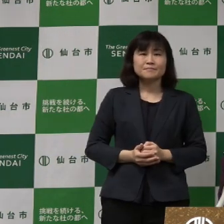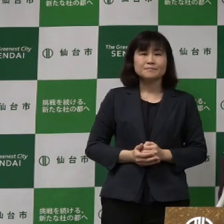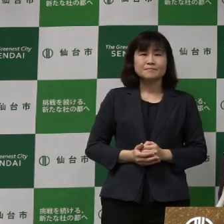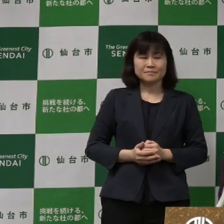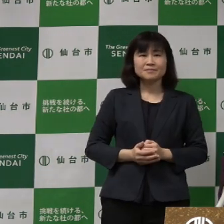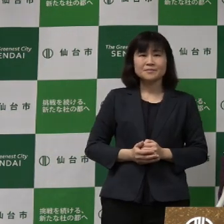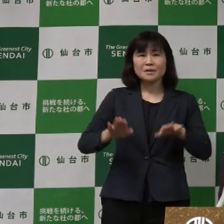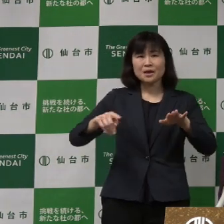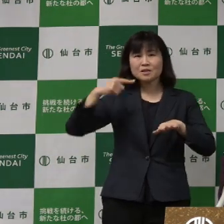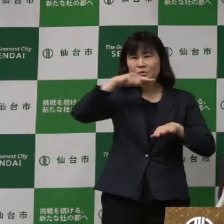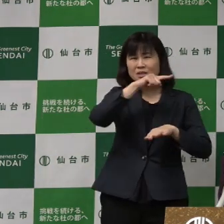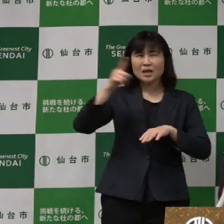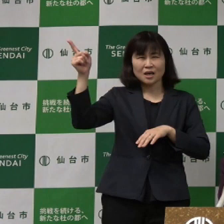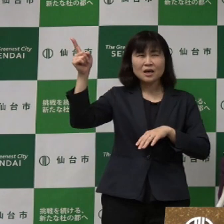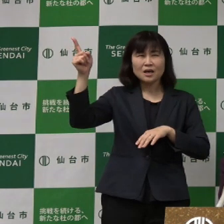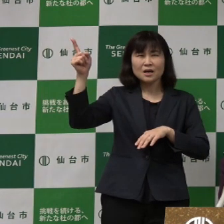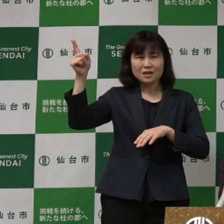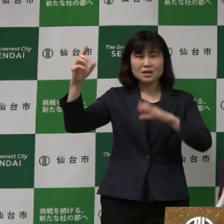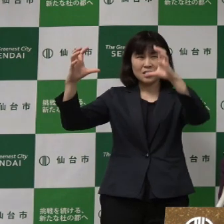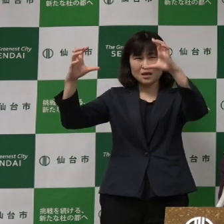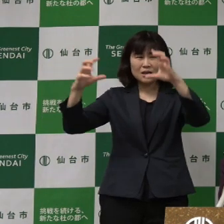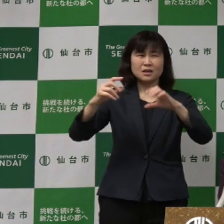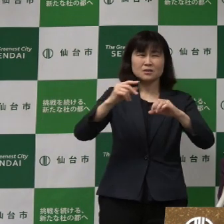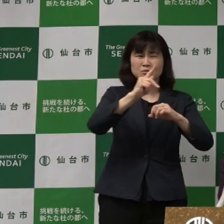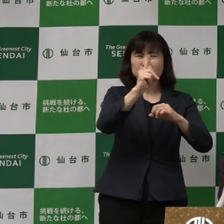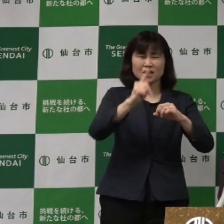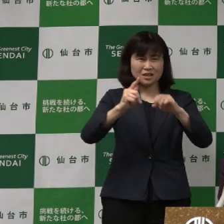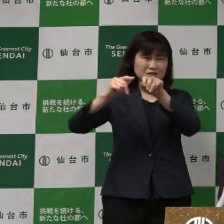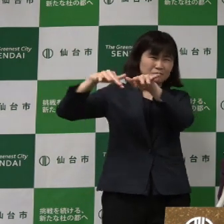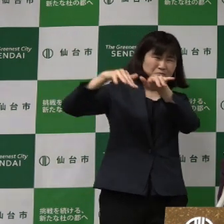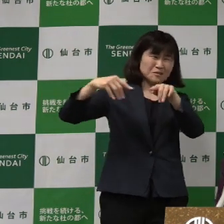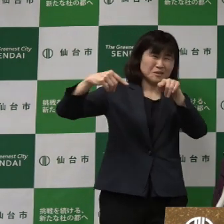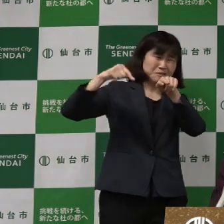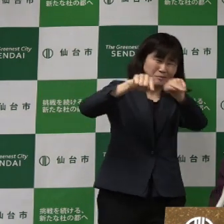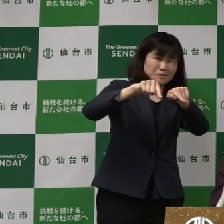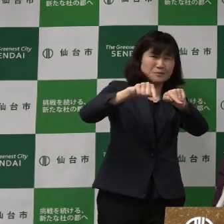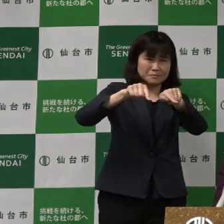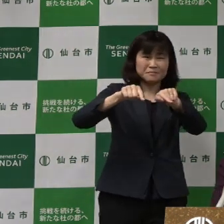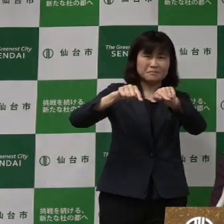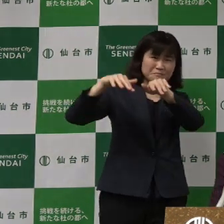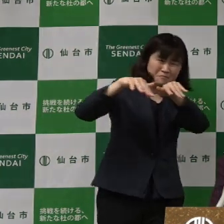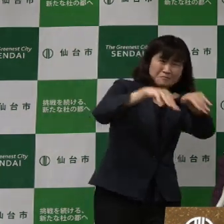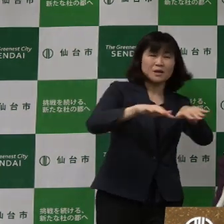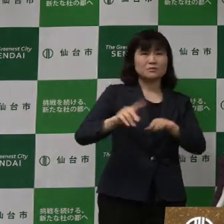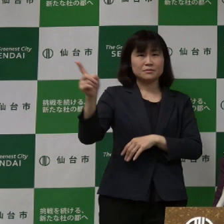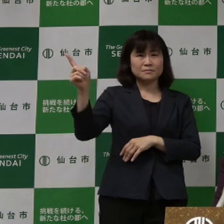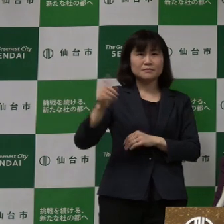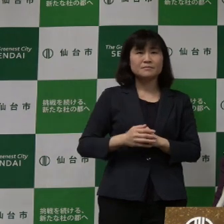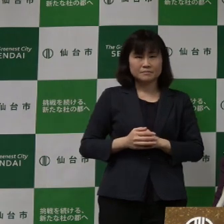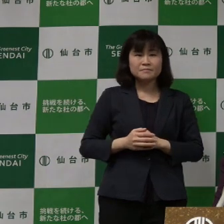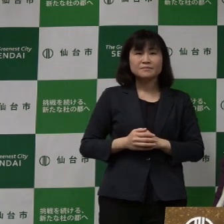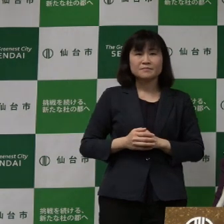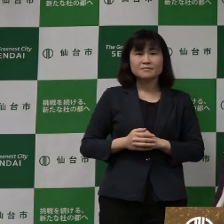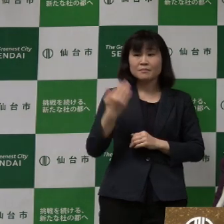ロシアによるウクライナへの侵攻が続いていますけれども、こちらは議題でもご発言